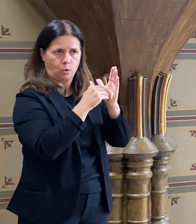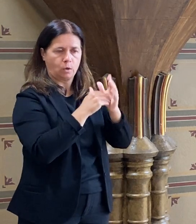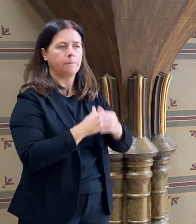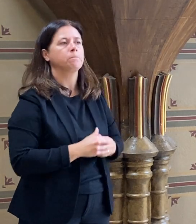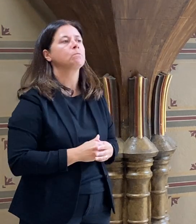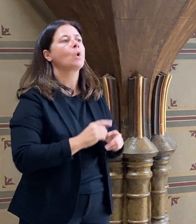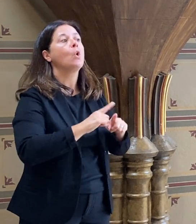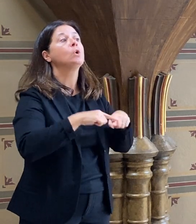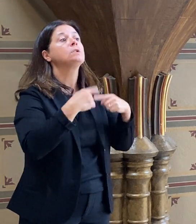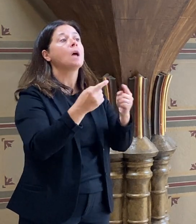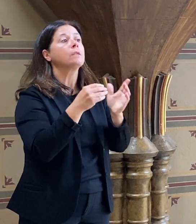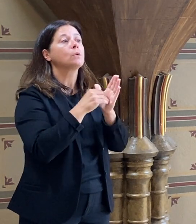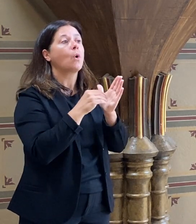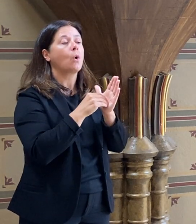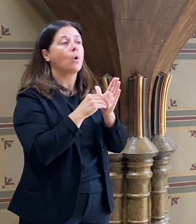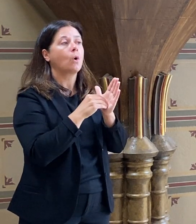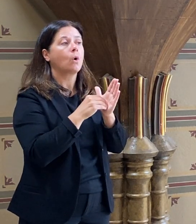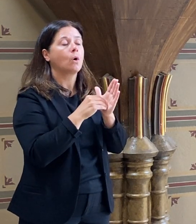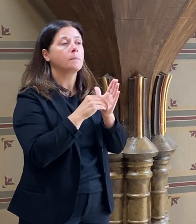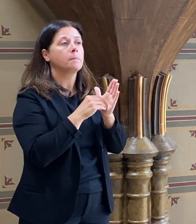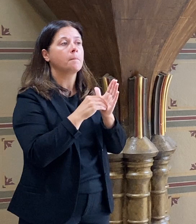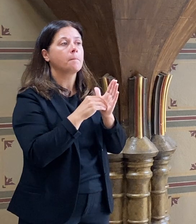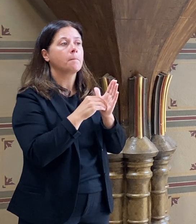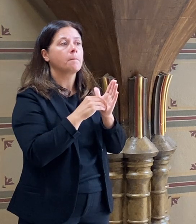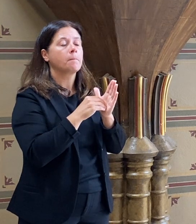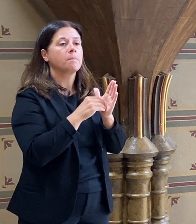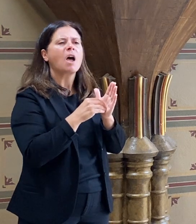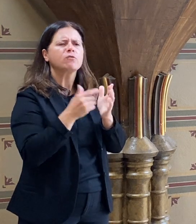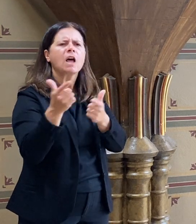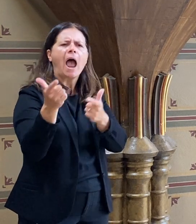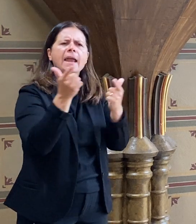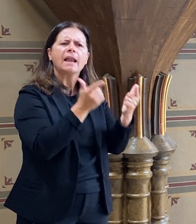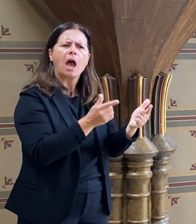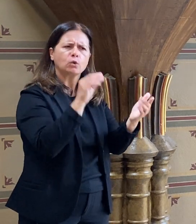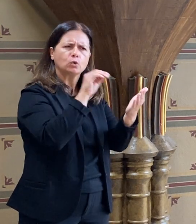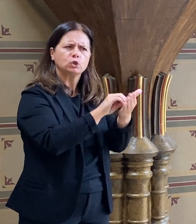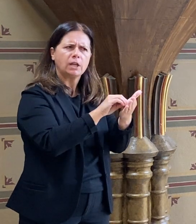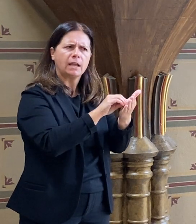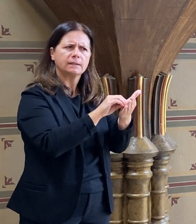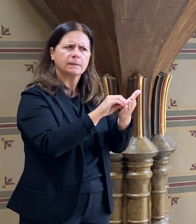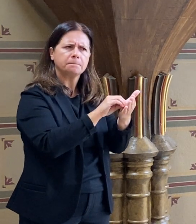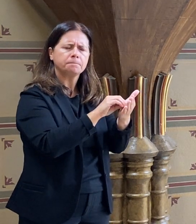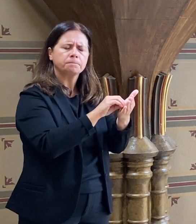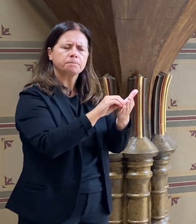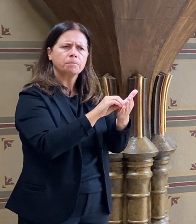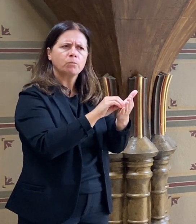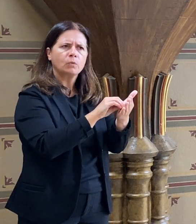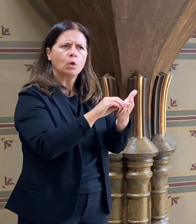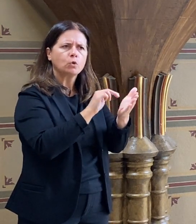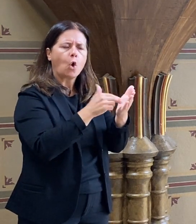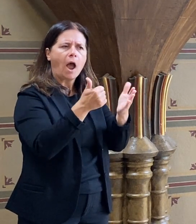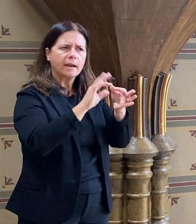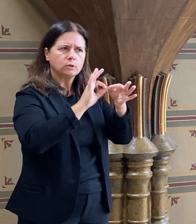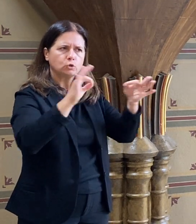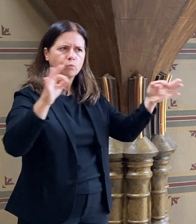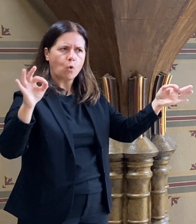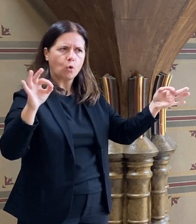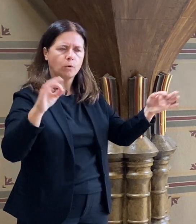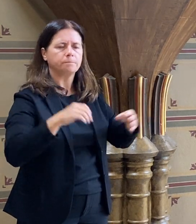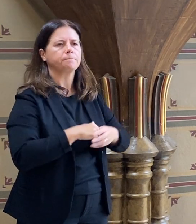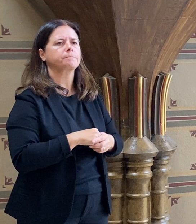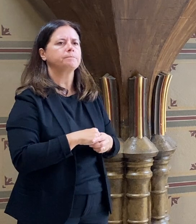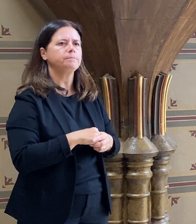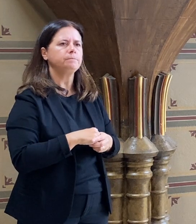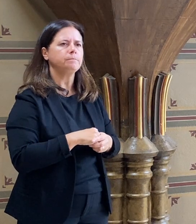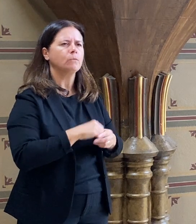Und dann steht da noch, zumindest auf der Einladung zu unserer Amtseinführung, noch dieser Spruch,